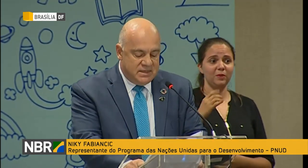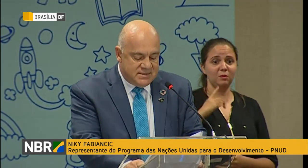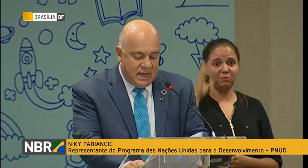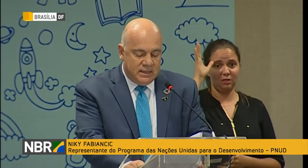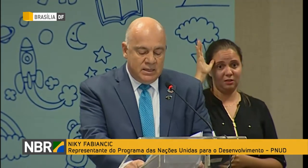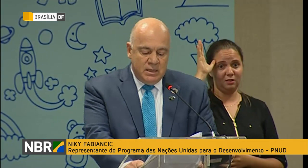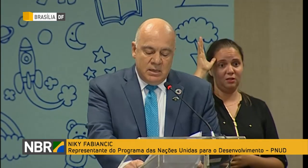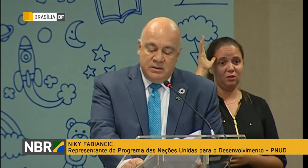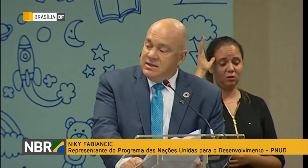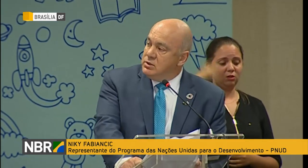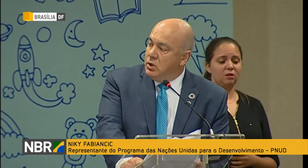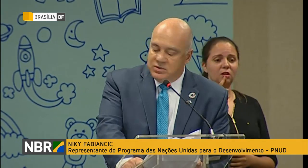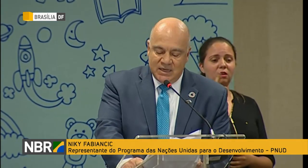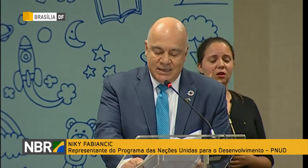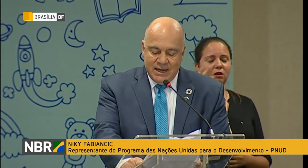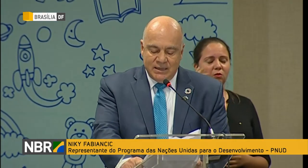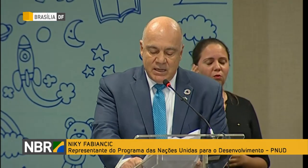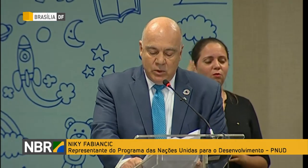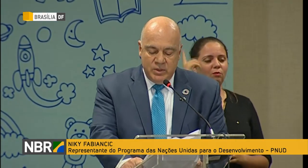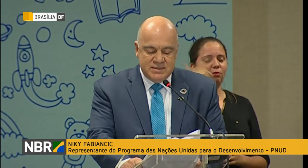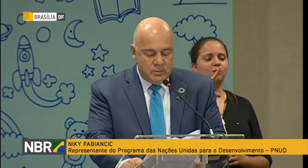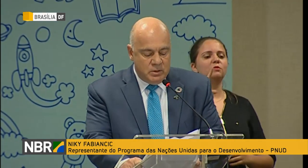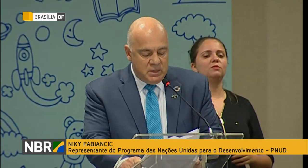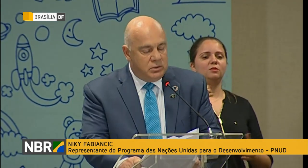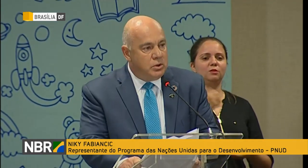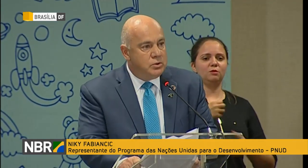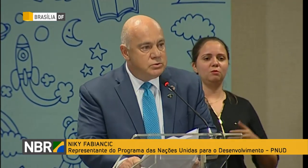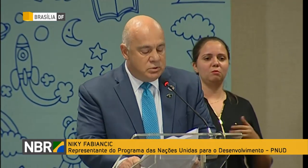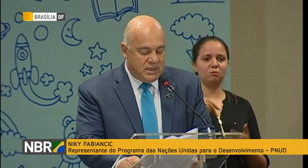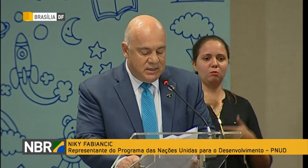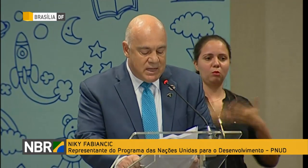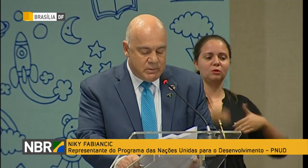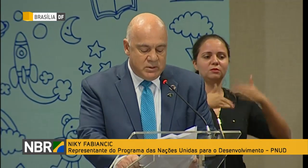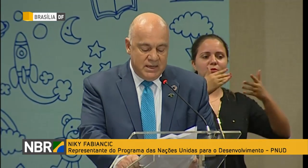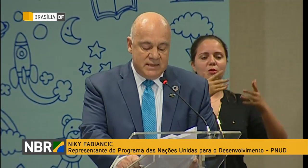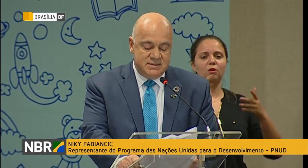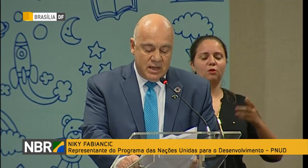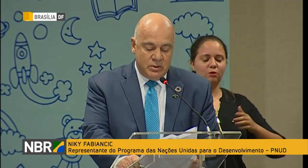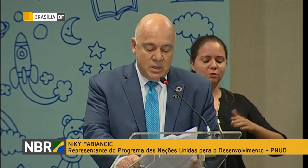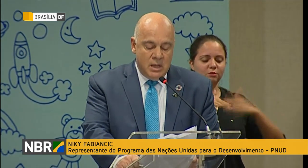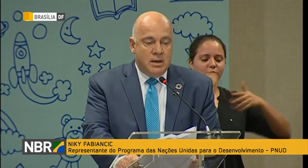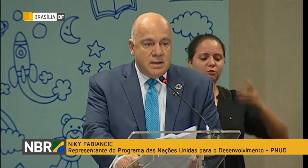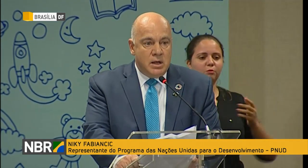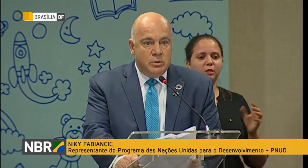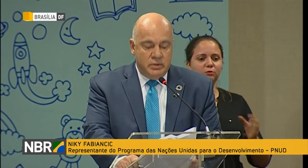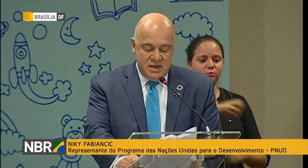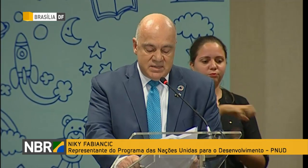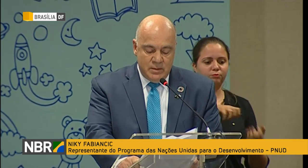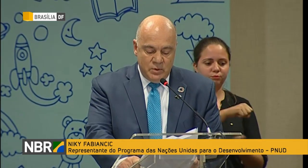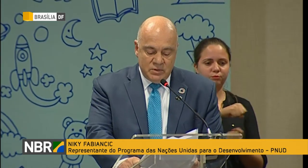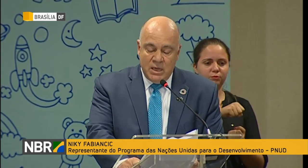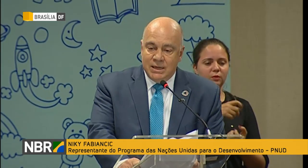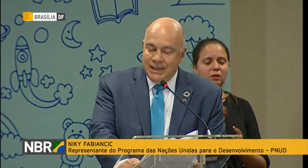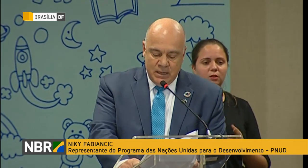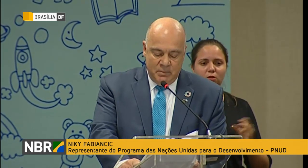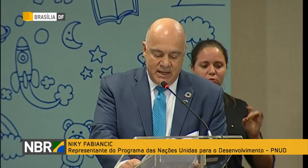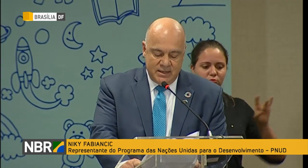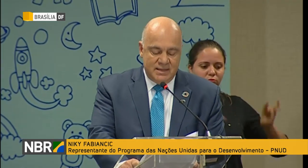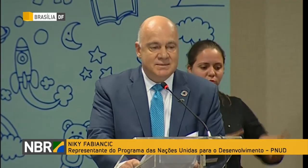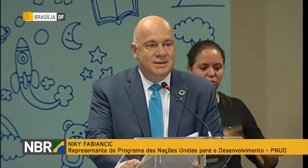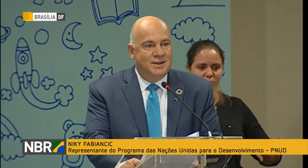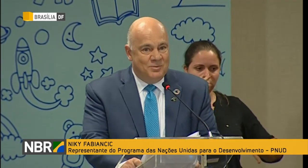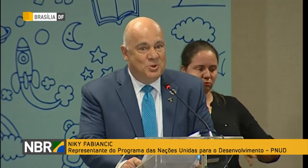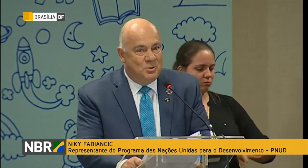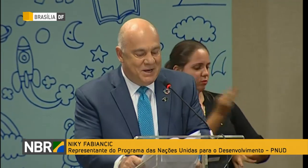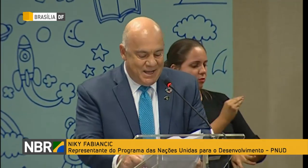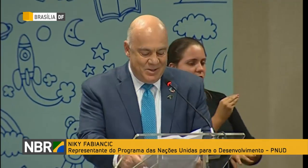seu potencial. Disso se trata o desenvolvimento sustentável em ação. Não deixemos ninguém para